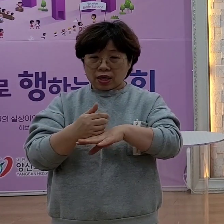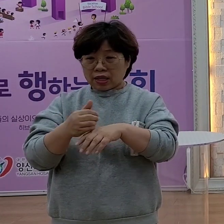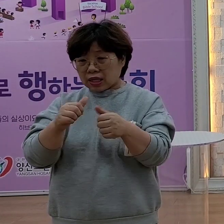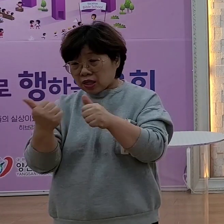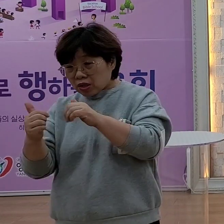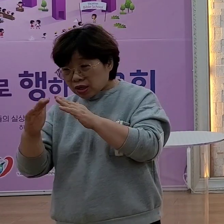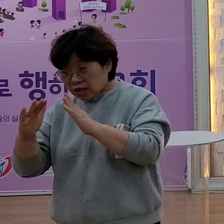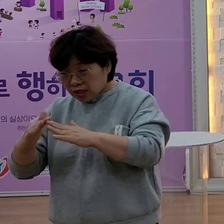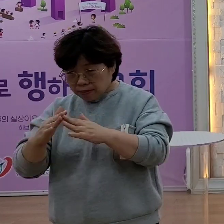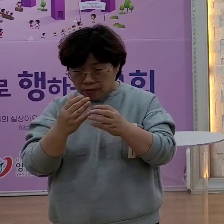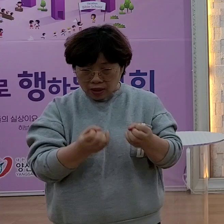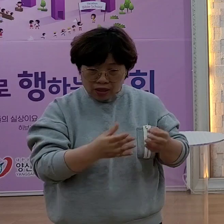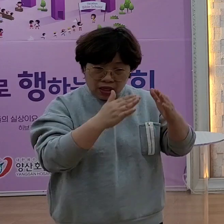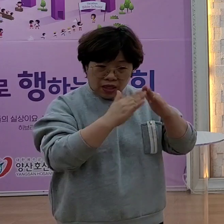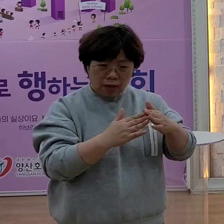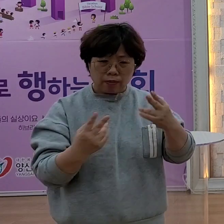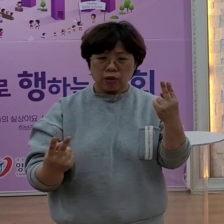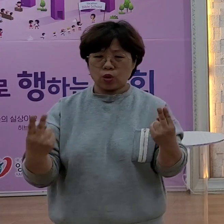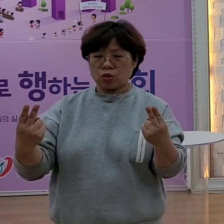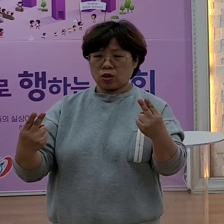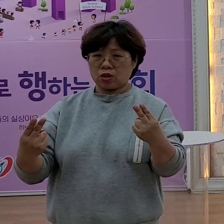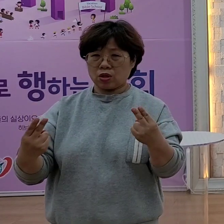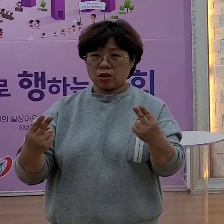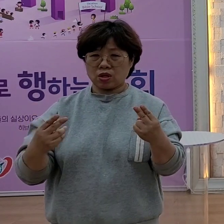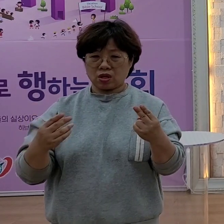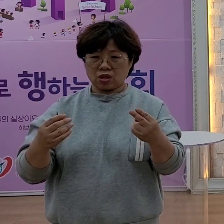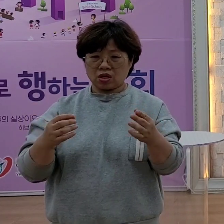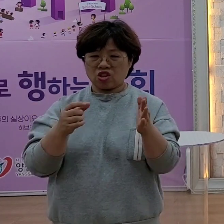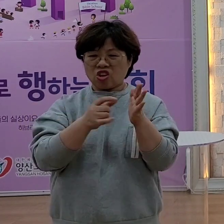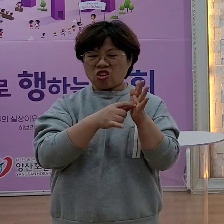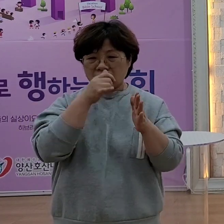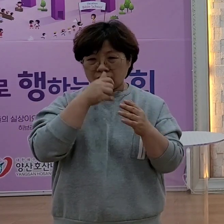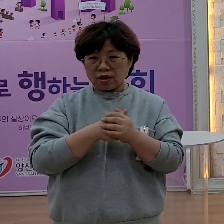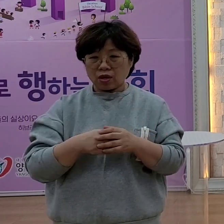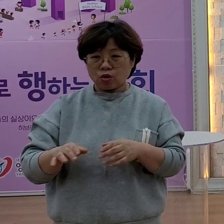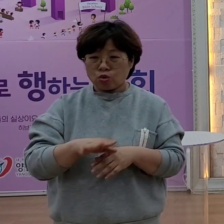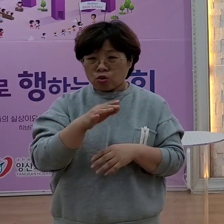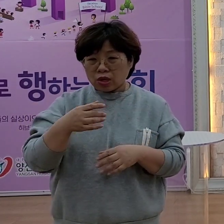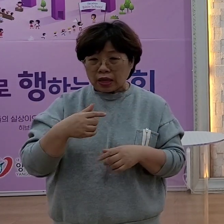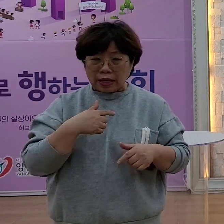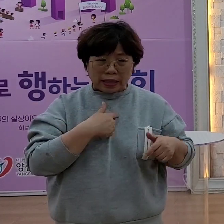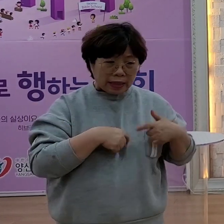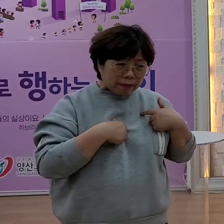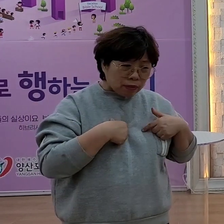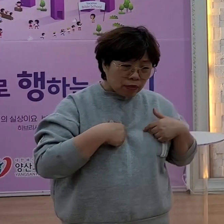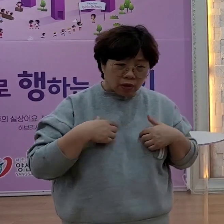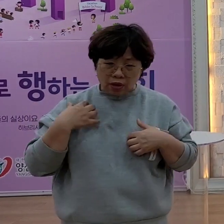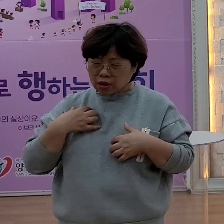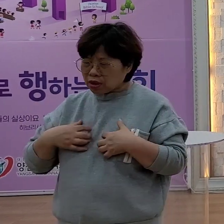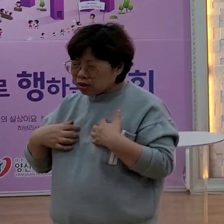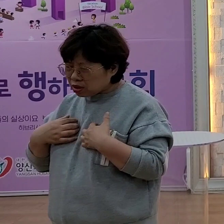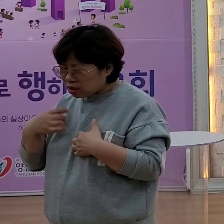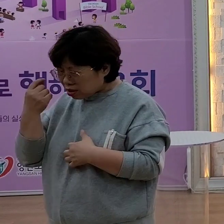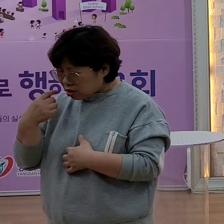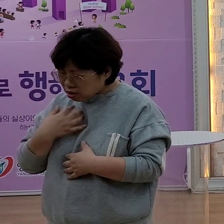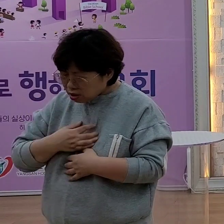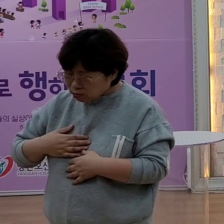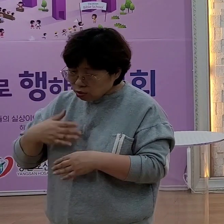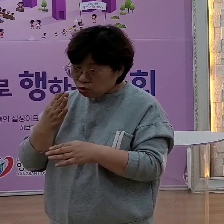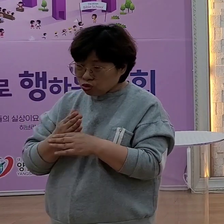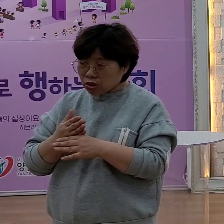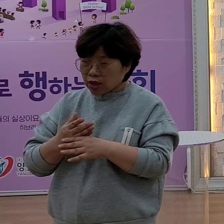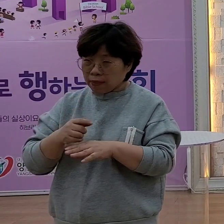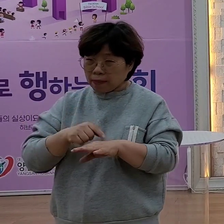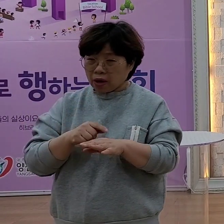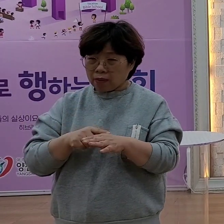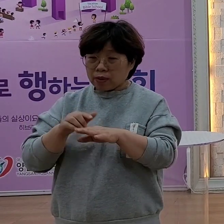초상집을 비교했지 않습니까? 우리가 기쁨과 슬픔 중에 어디에 마음을 두는 게 더 지혜로운 자냐, 이렇게